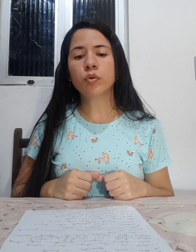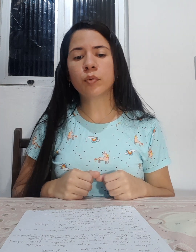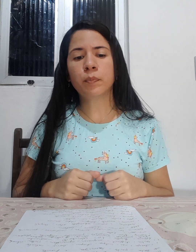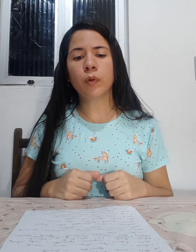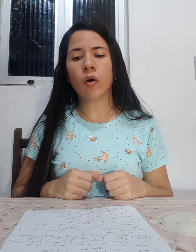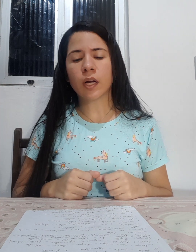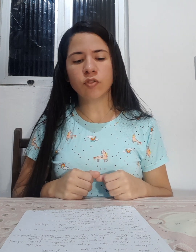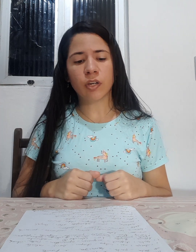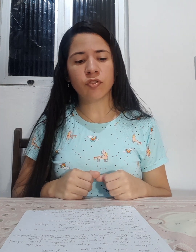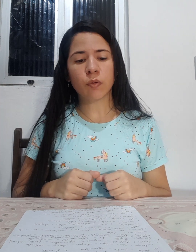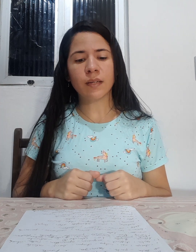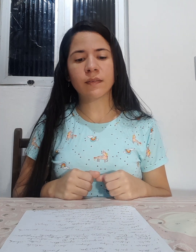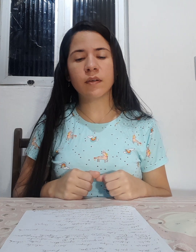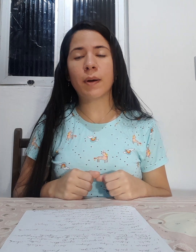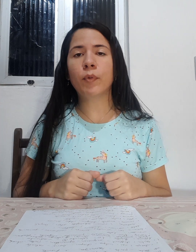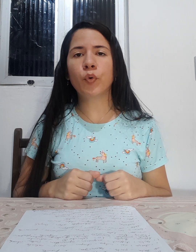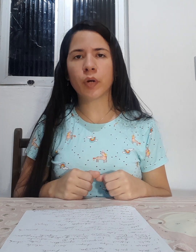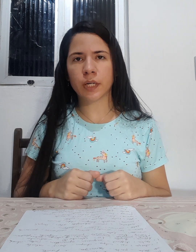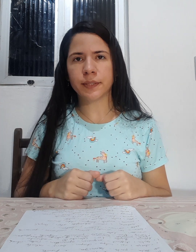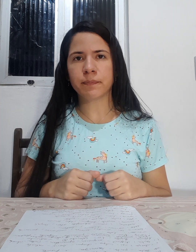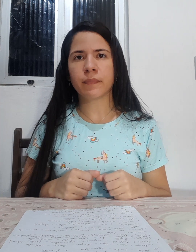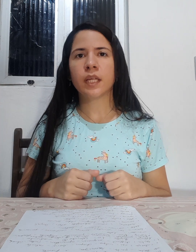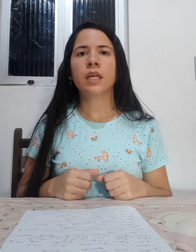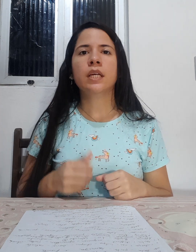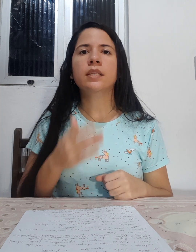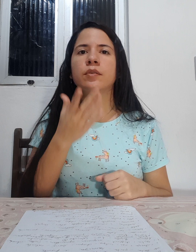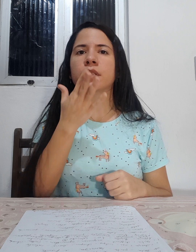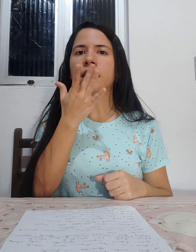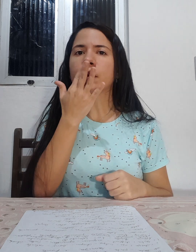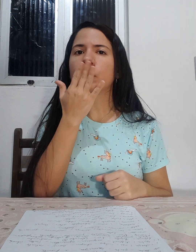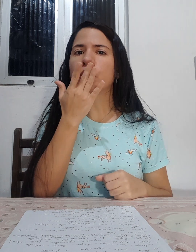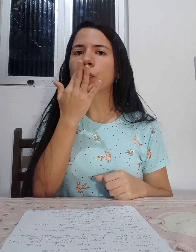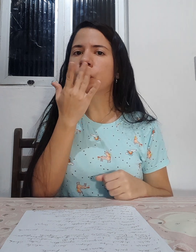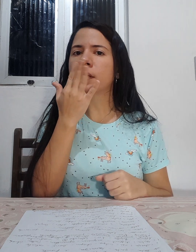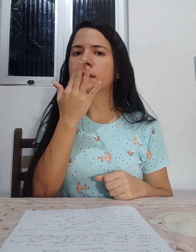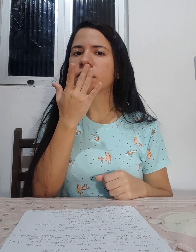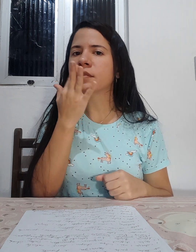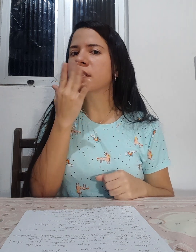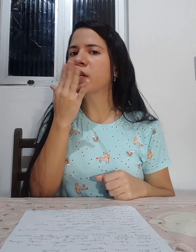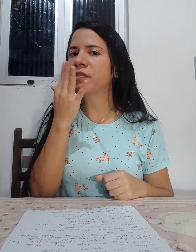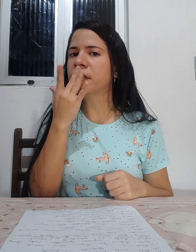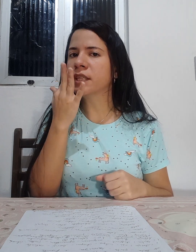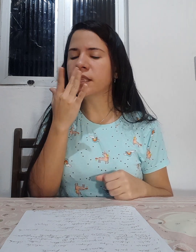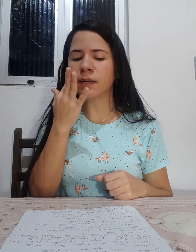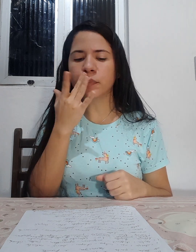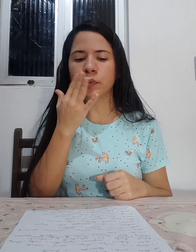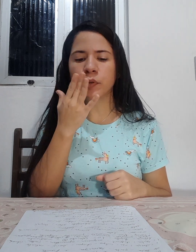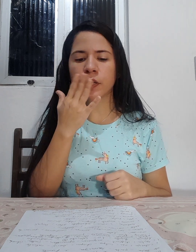Outro local de articulação, a boca. Então tem a cor, o sinal é feito aqui na boca.